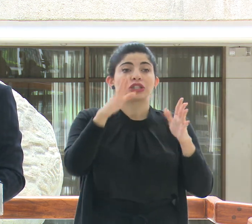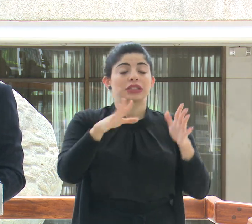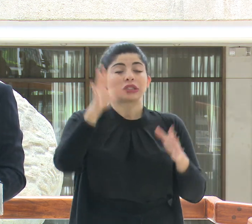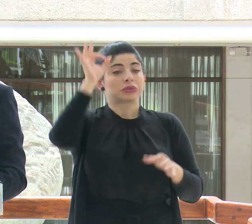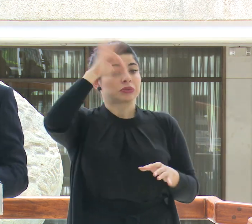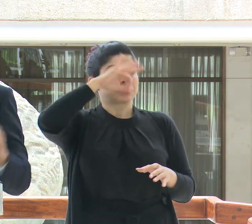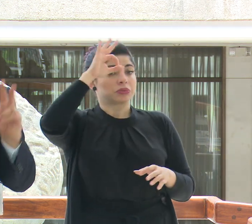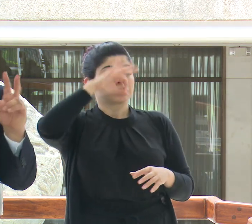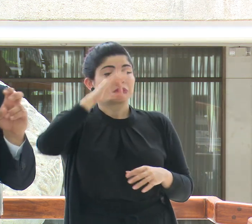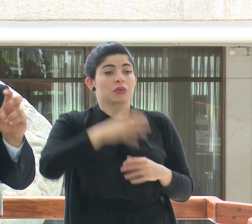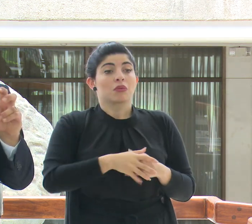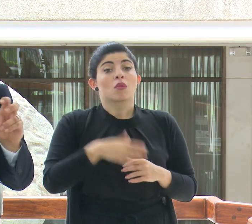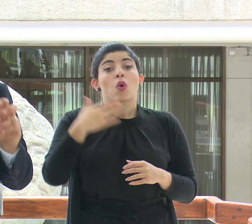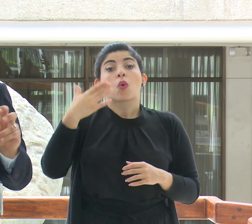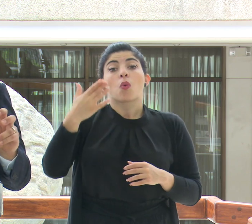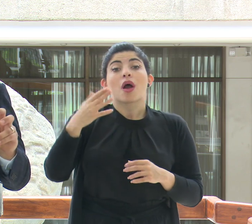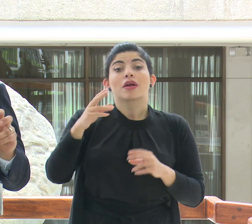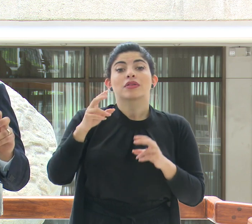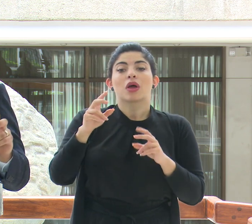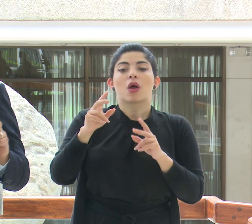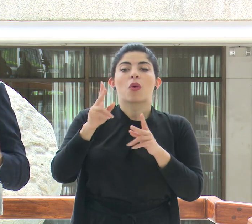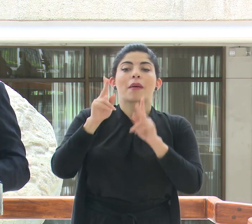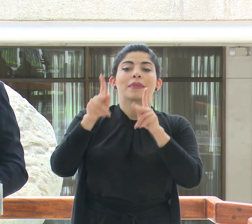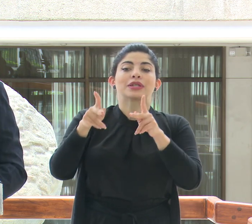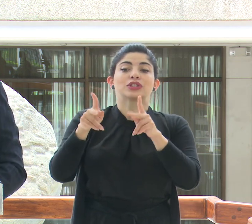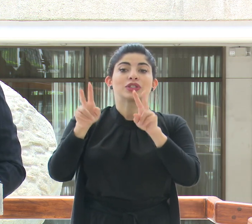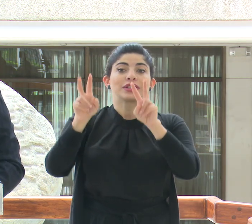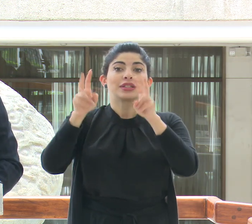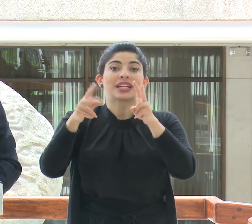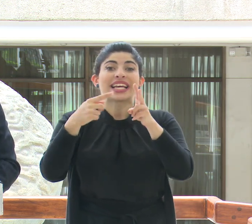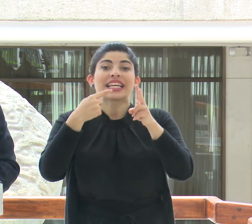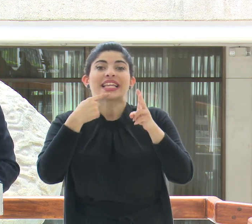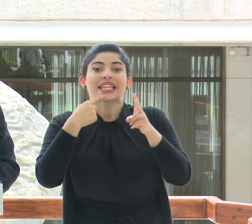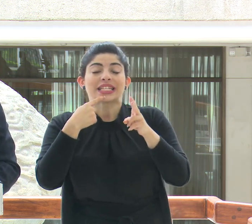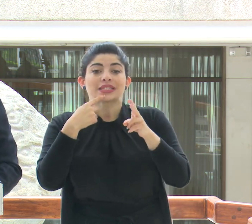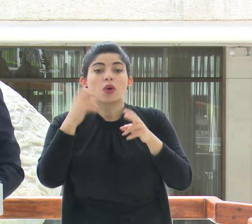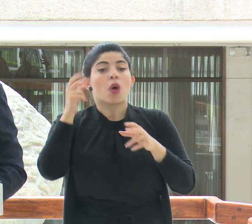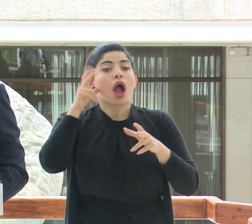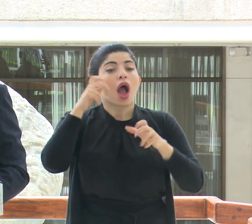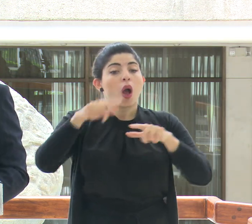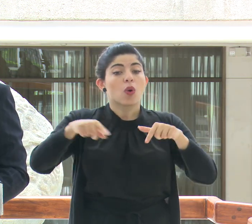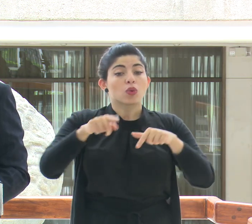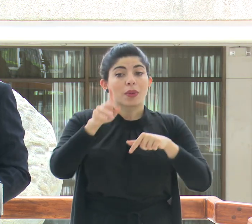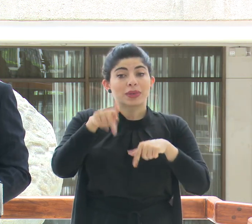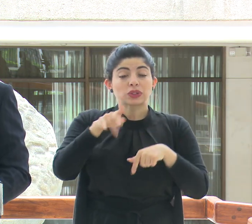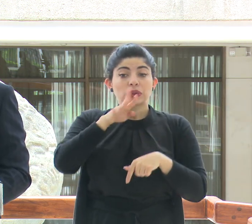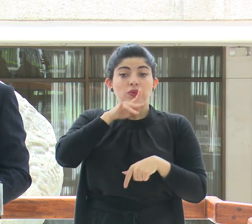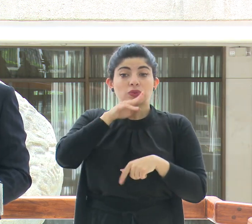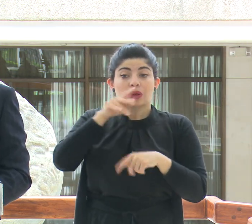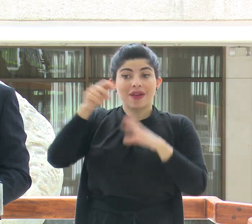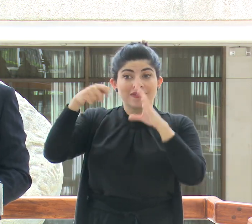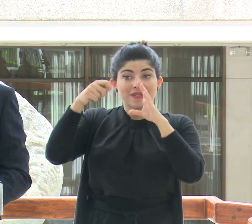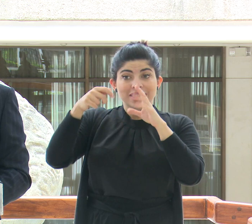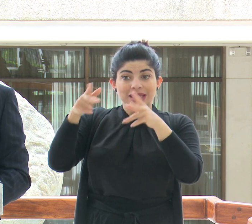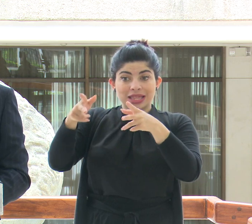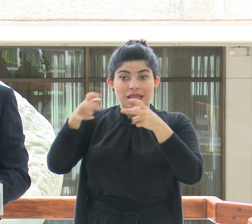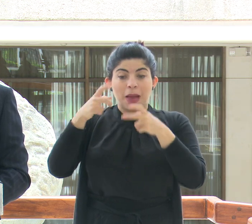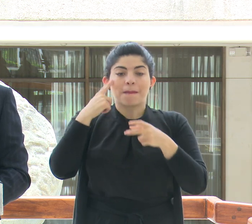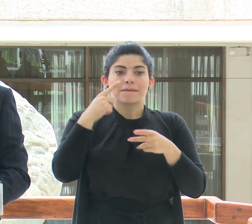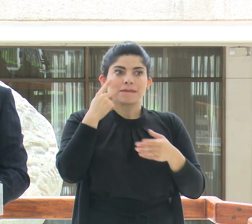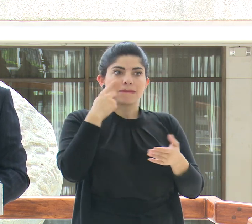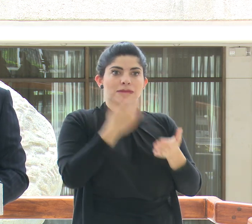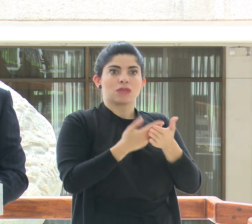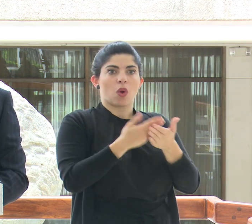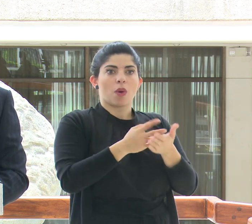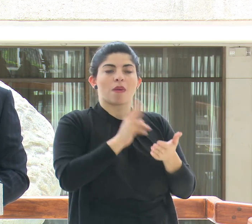costarricense, cuando entrecomillamos a alguien o cuando tomamos un audio o un video, es para darle veracidad